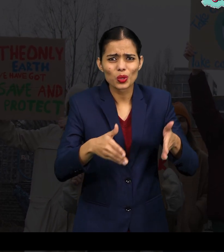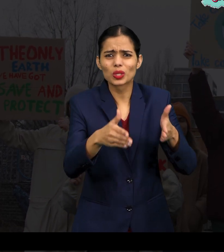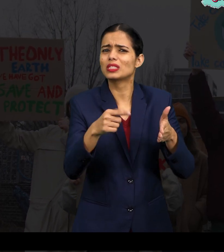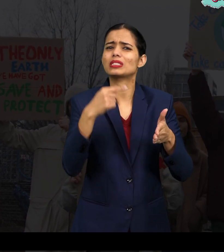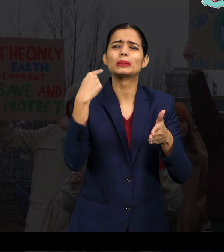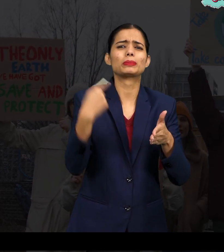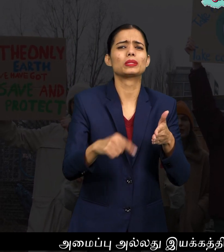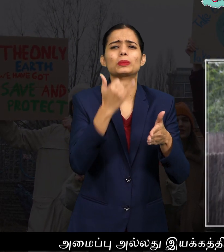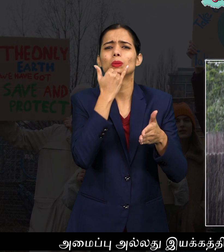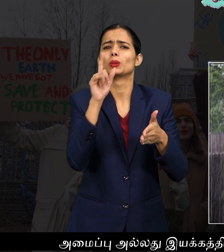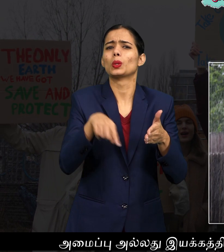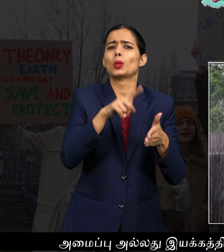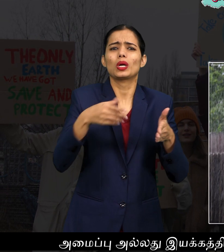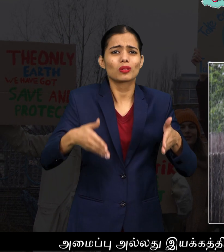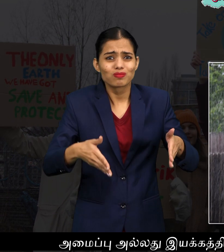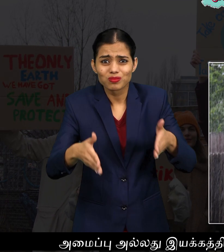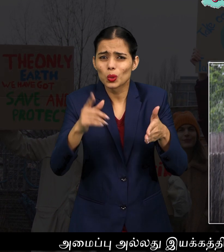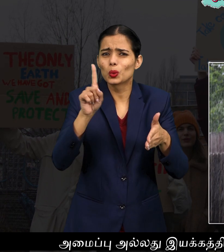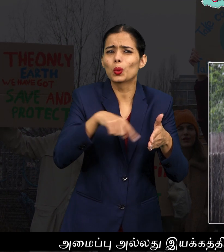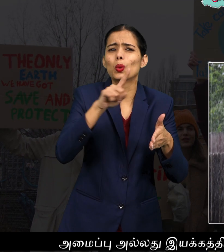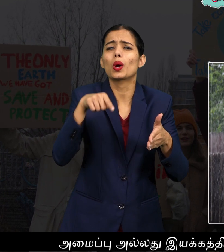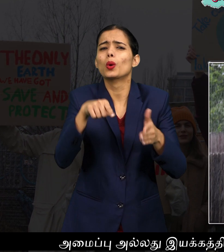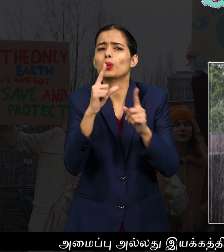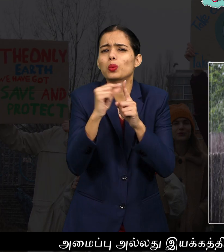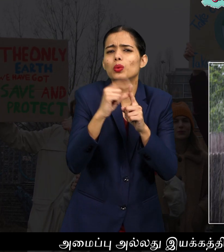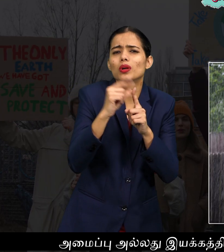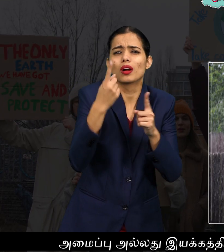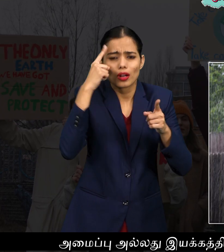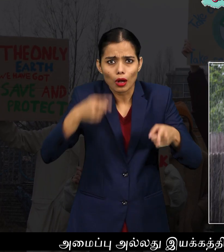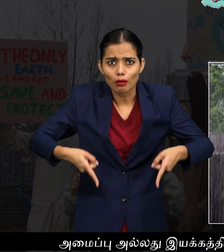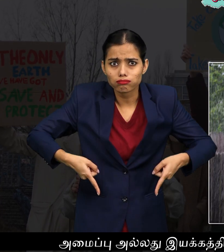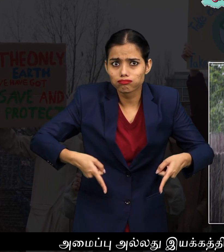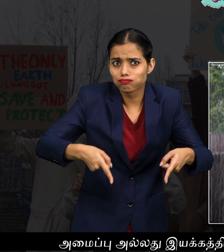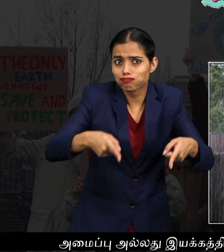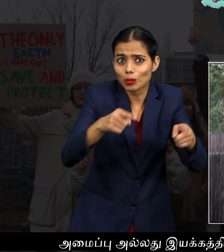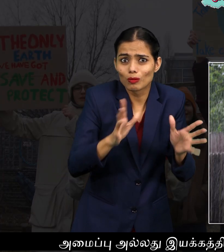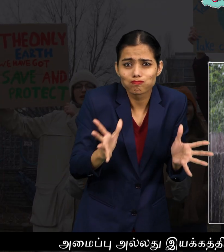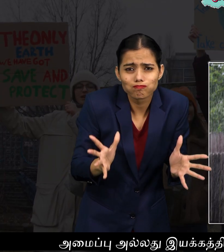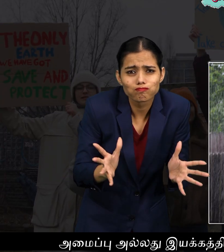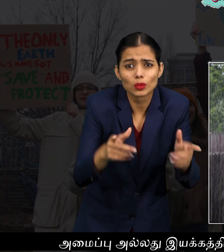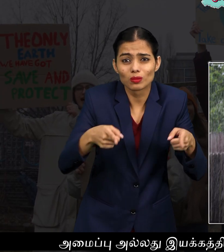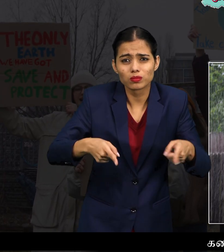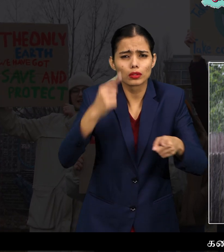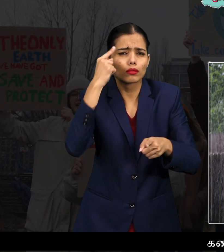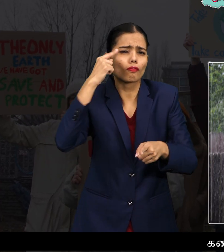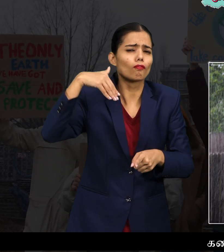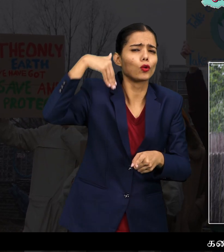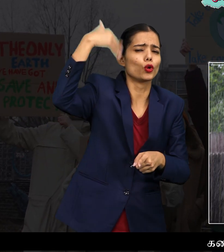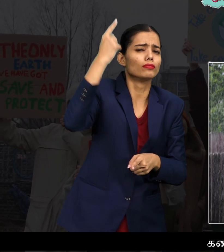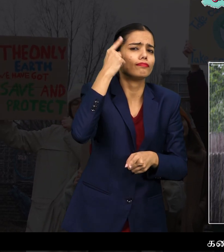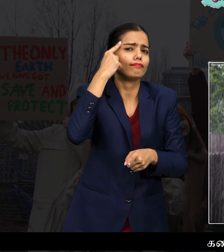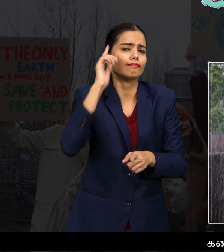ஒழுங்கற்ற அமைப்பு அல்லது இயக்கத்தில் கூட அல்லது வழக்கமானதாக இல்லை,